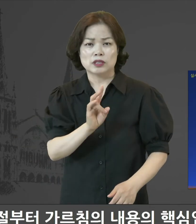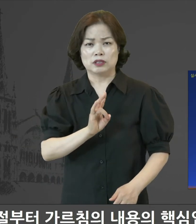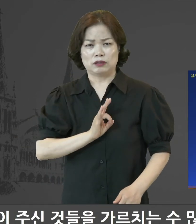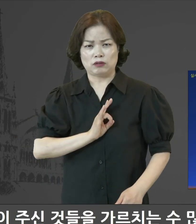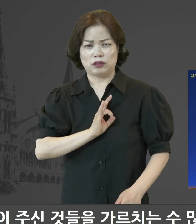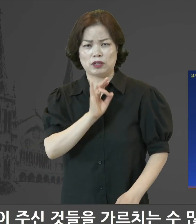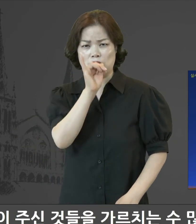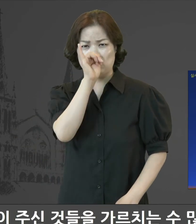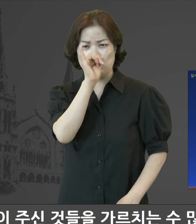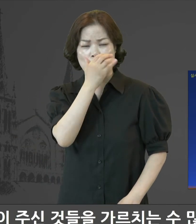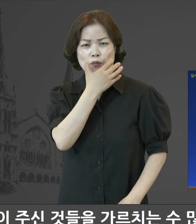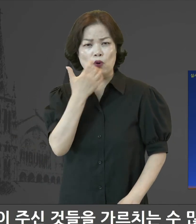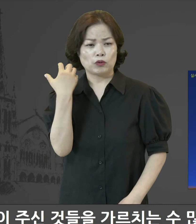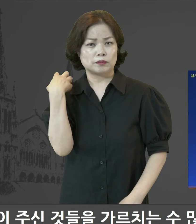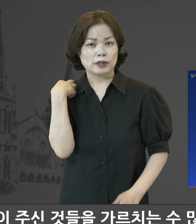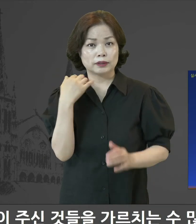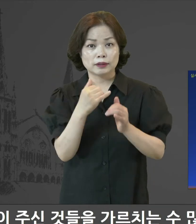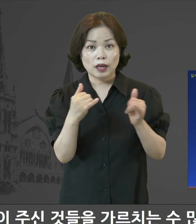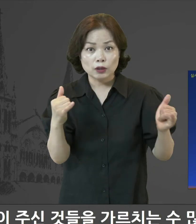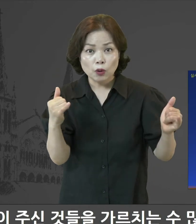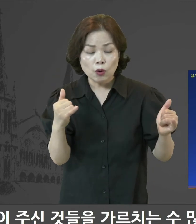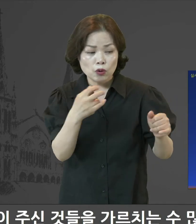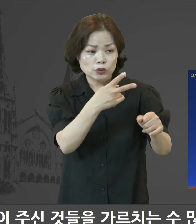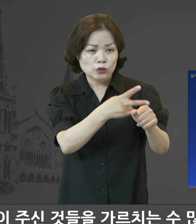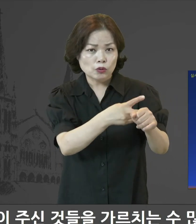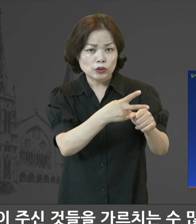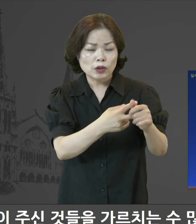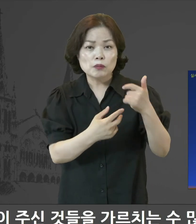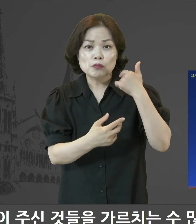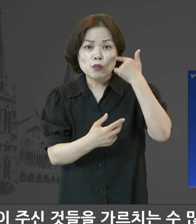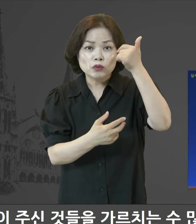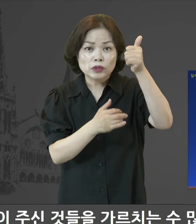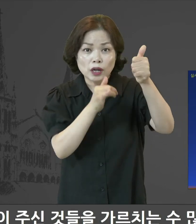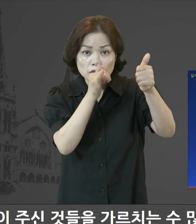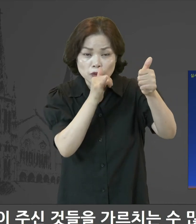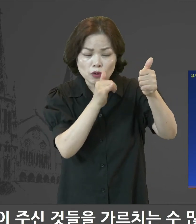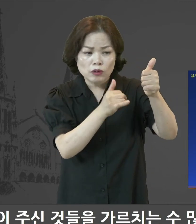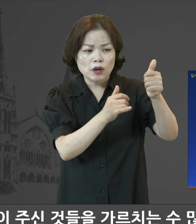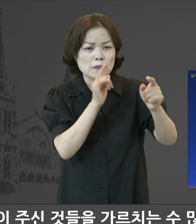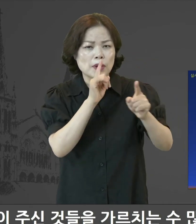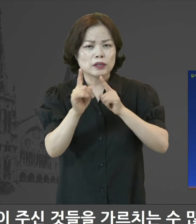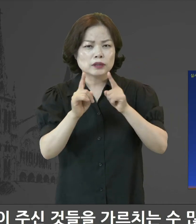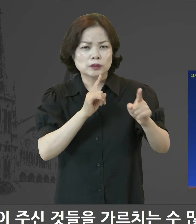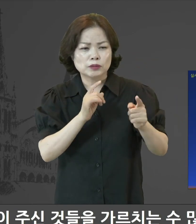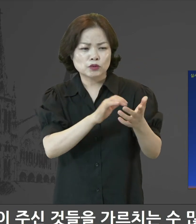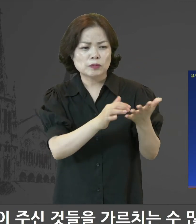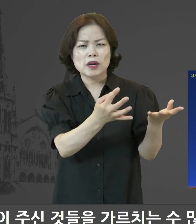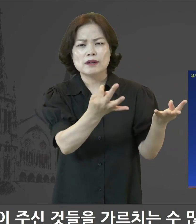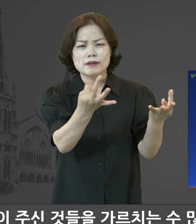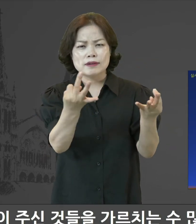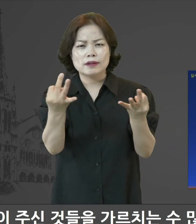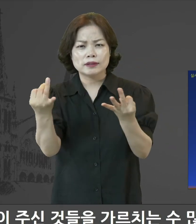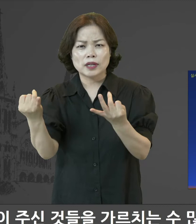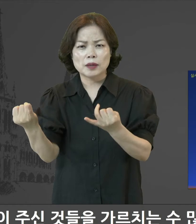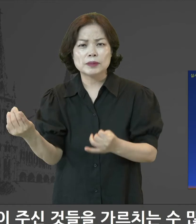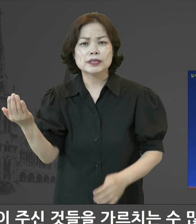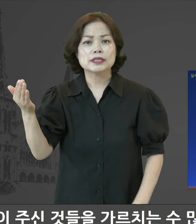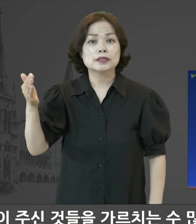있고 복음 맡은 자가 있고 교사가 있고 목사가 있고 이렇게 말씀을 다루는 수많은 사람들이